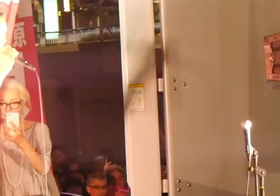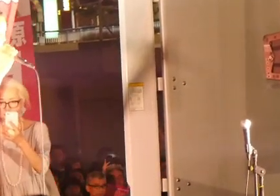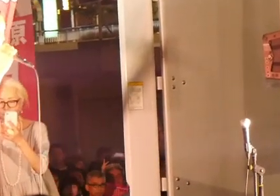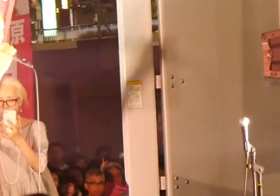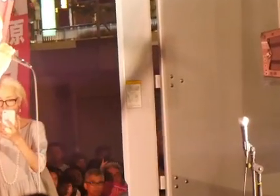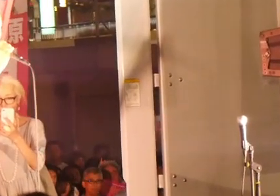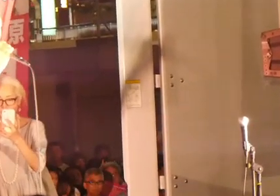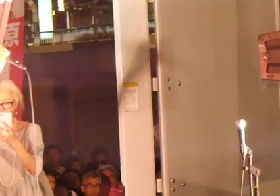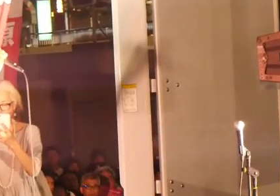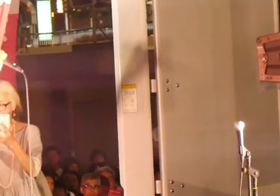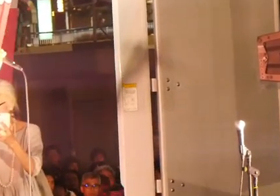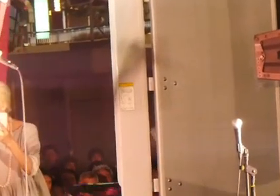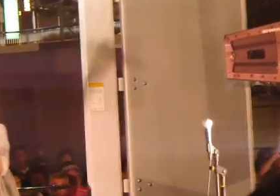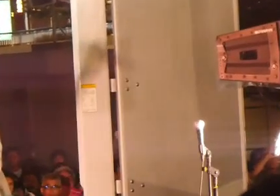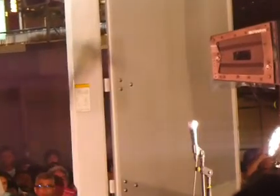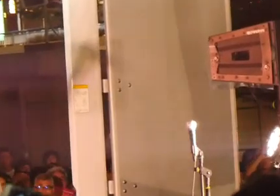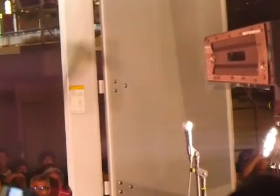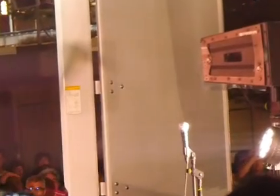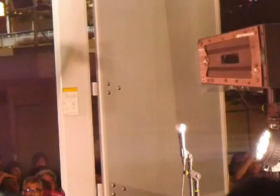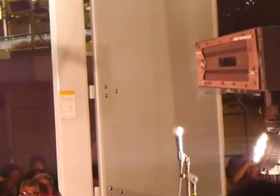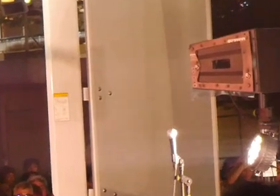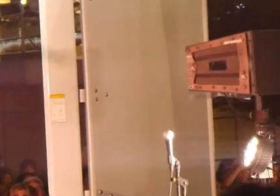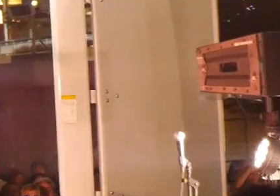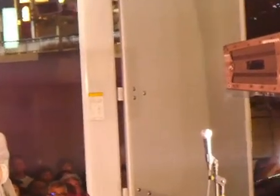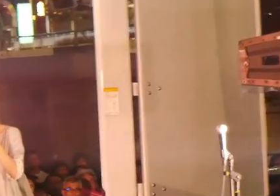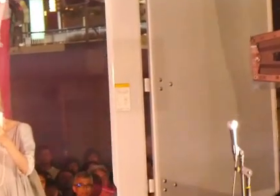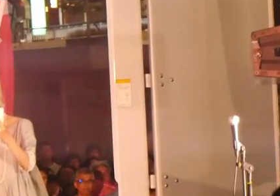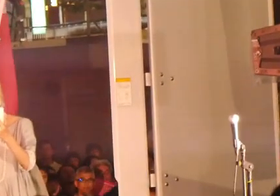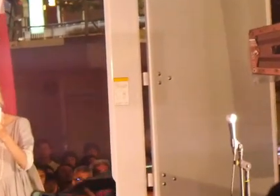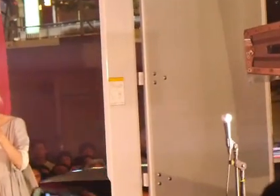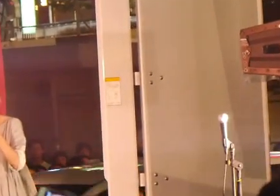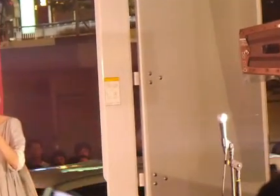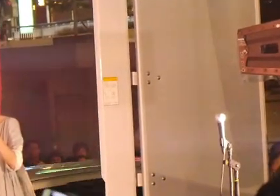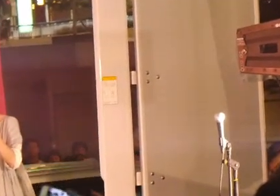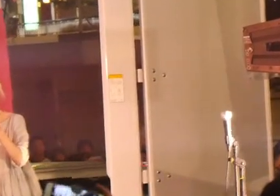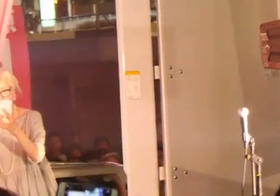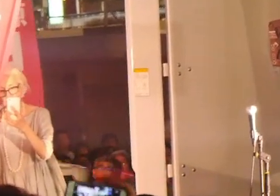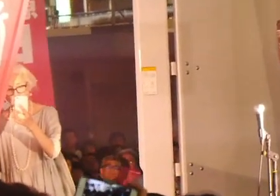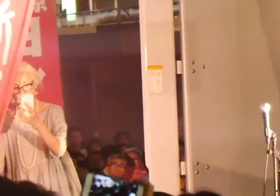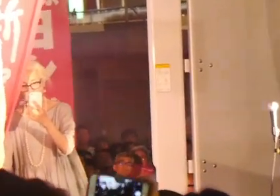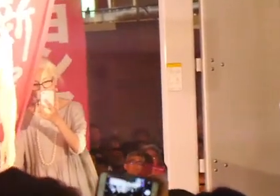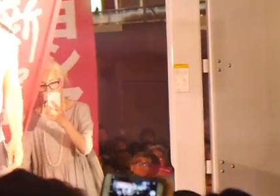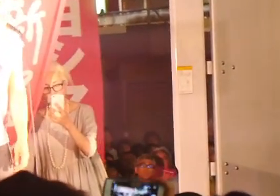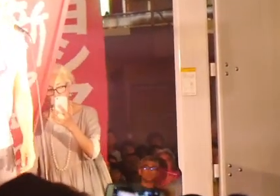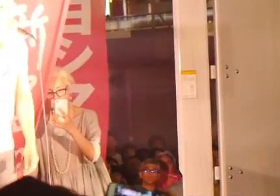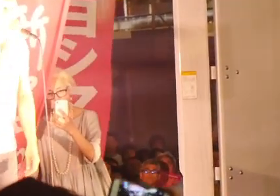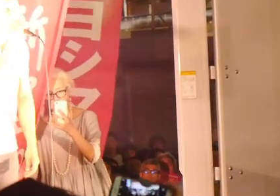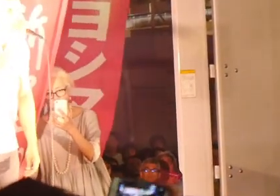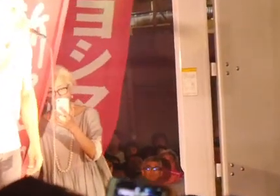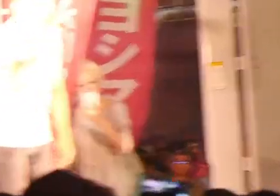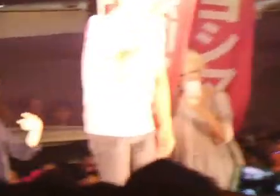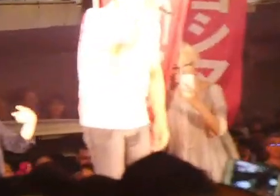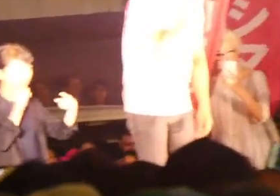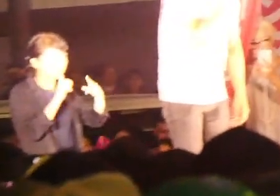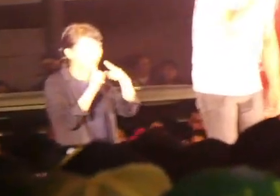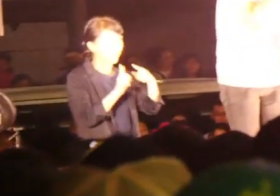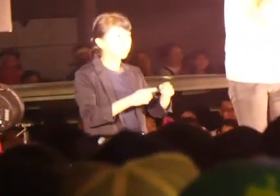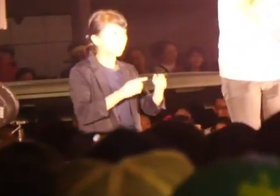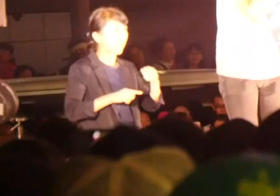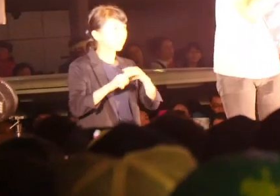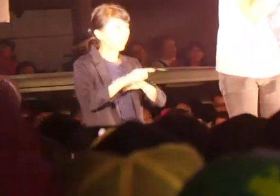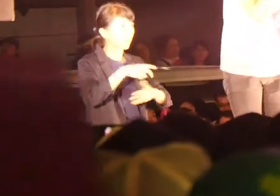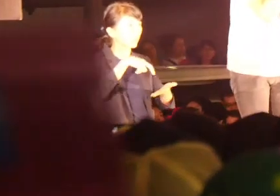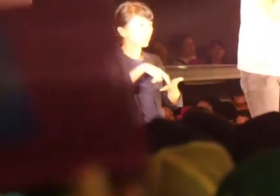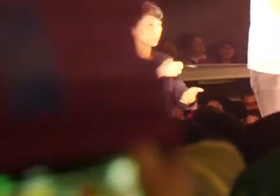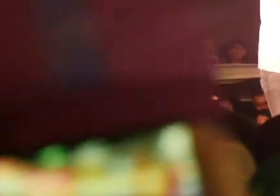、比例代表2枚目の投票用紙に書いていただく比例代表として立候補。どうか